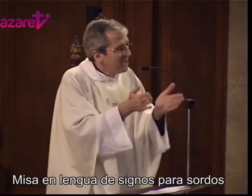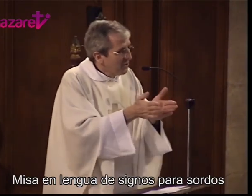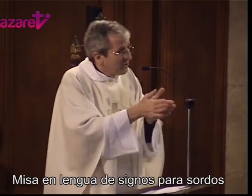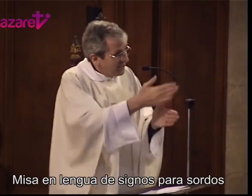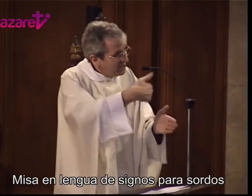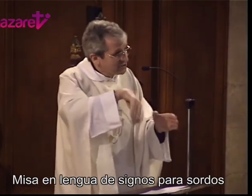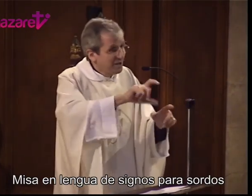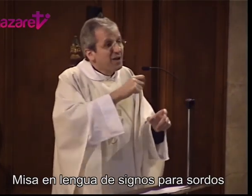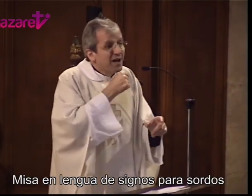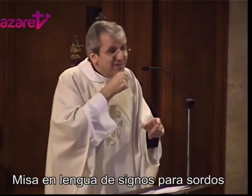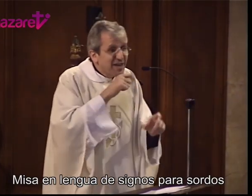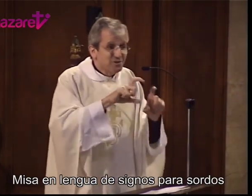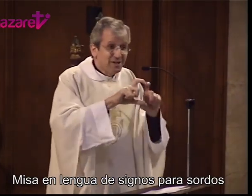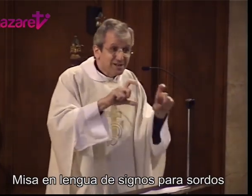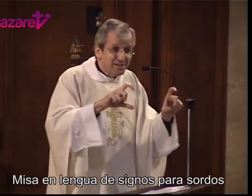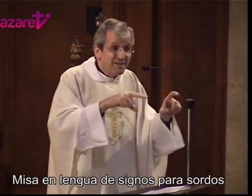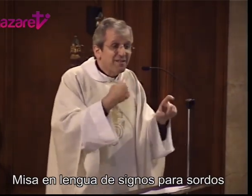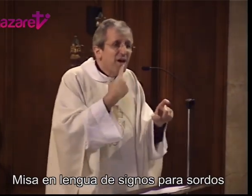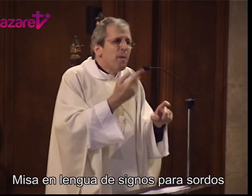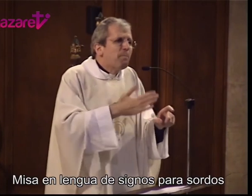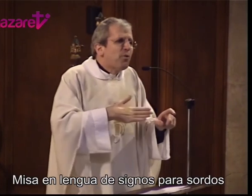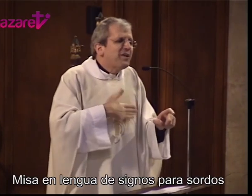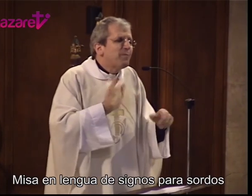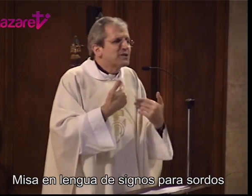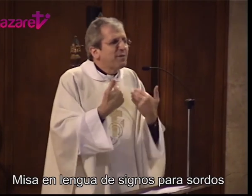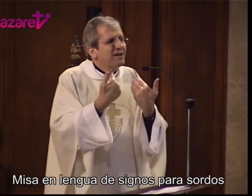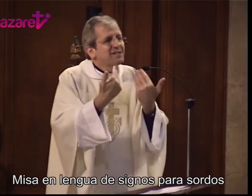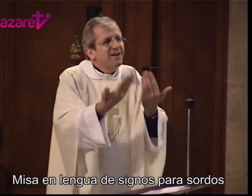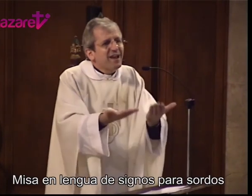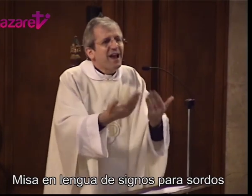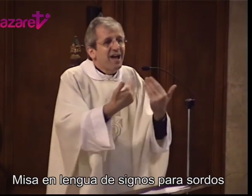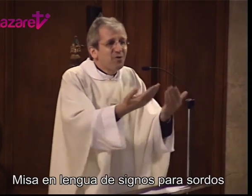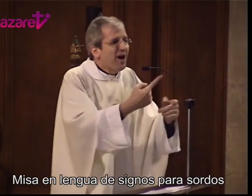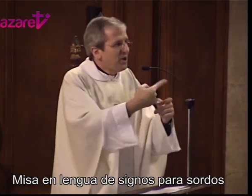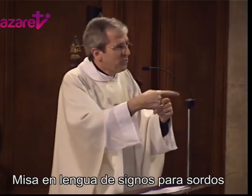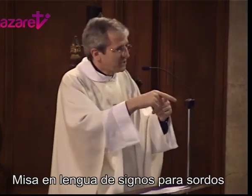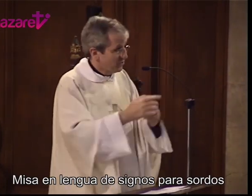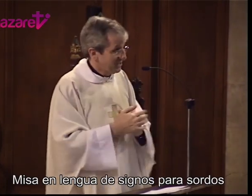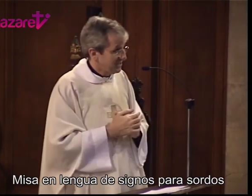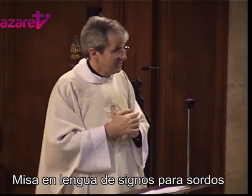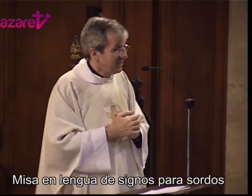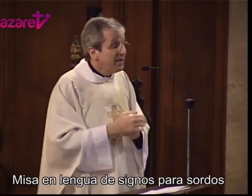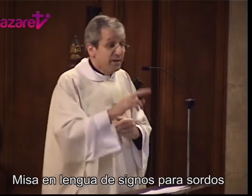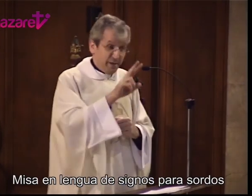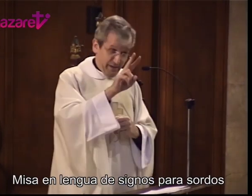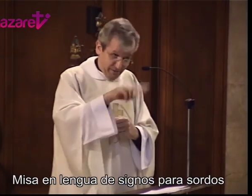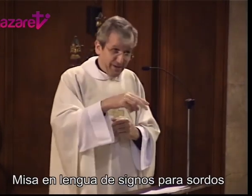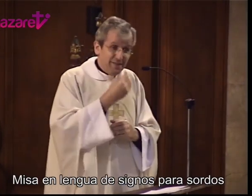con aquellos ancianos de la residencia, y podíamos haberles regalado algunas cosas. Es verdad, es